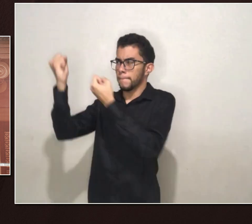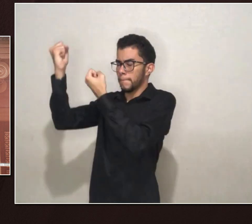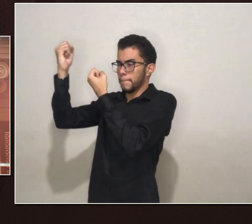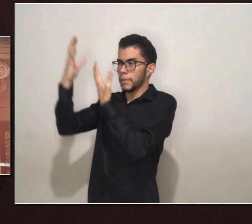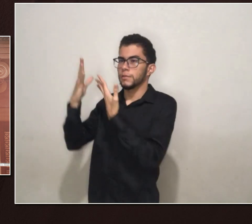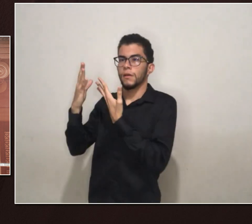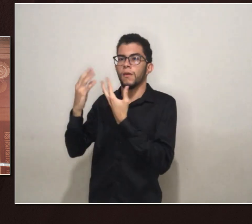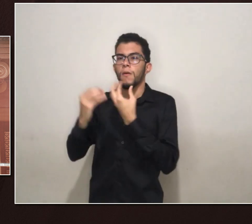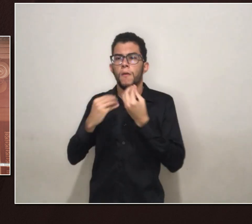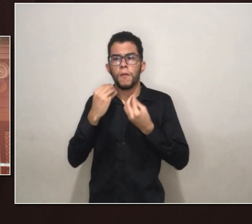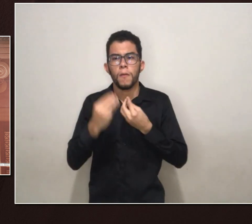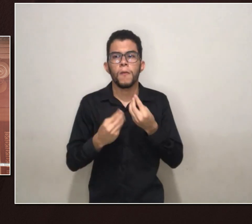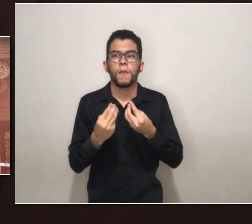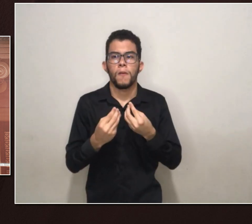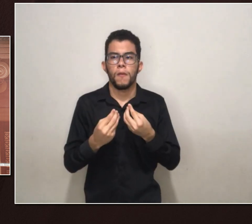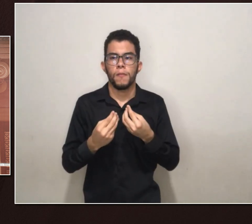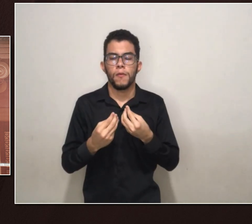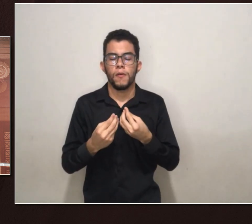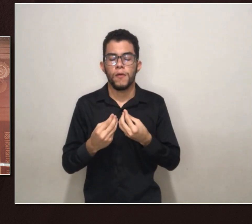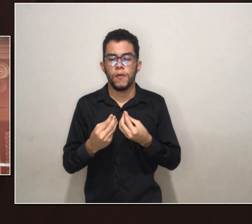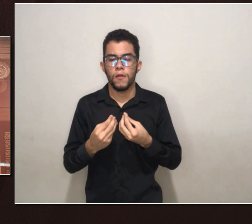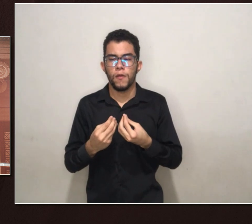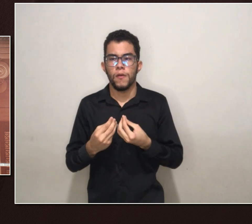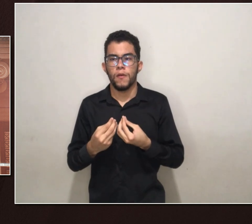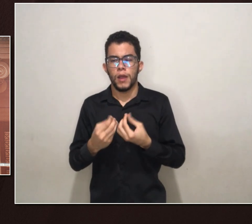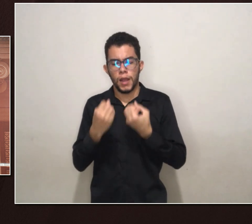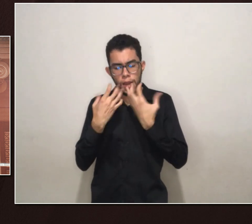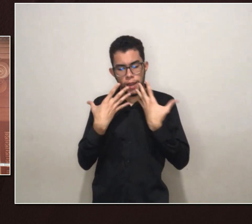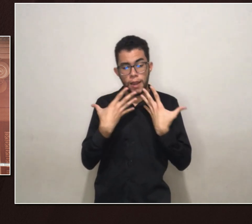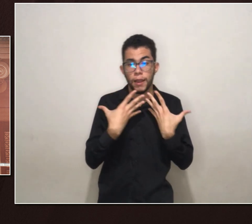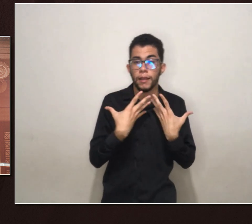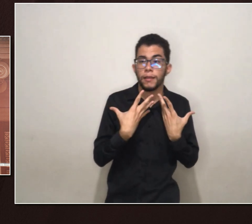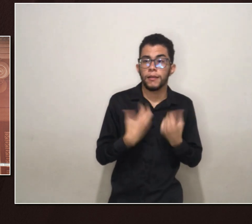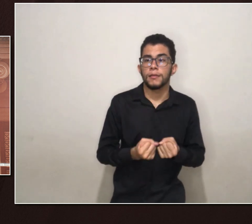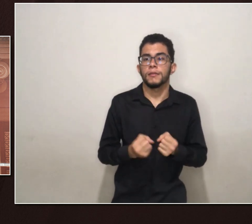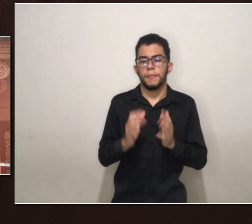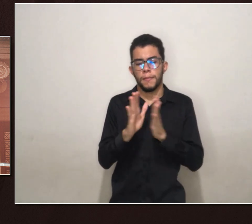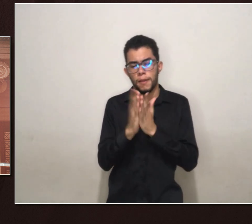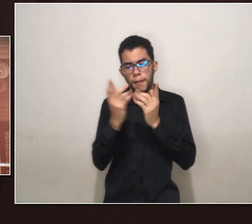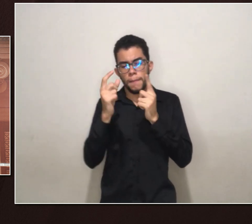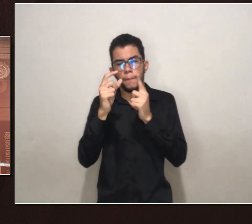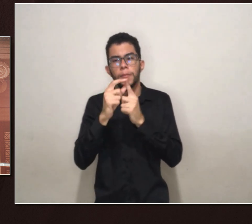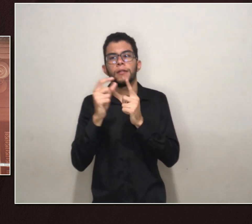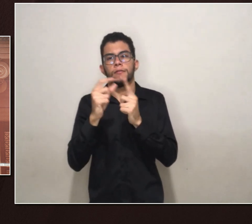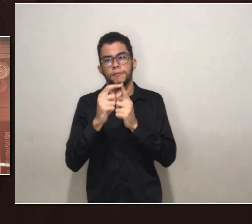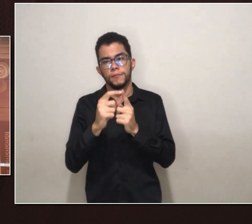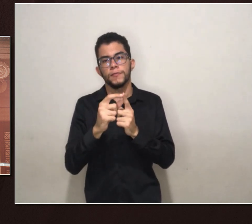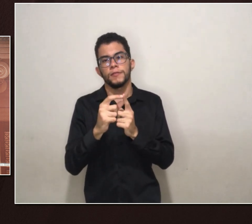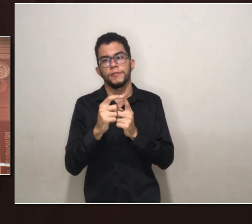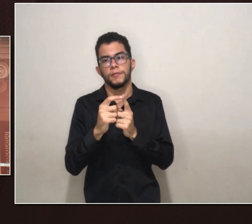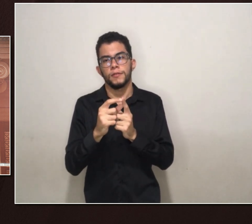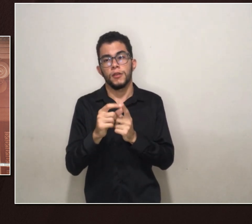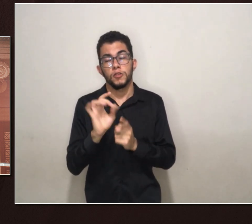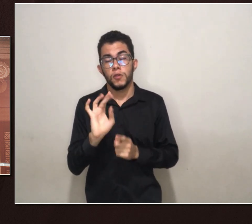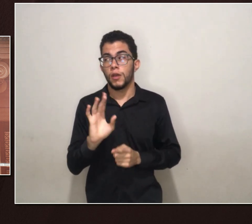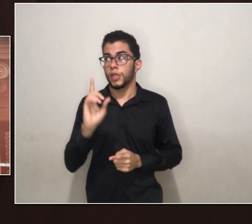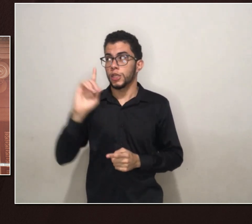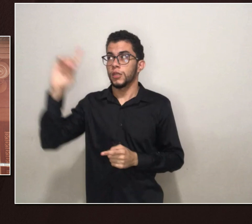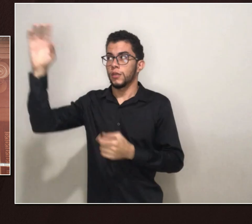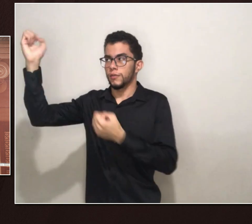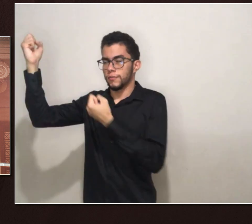você participar do mover de Deus, da obra de Deus, né? E você estará fazendo a obra